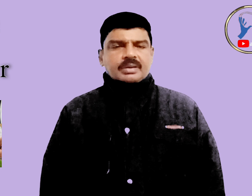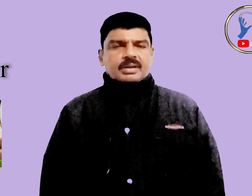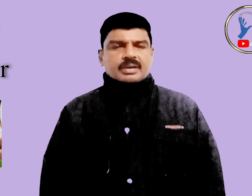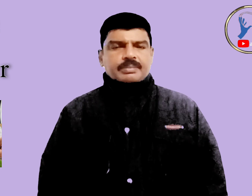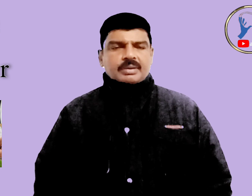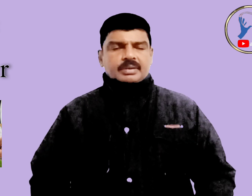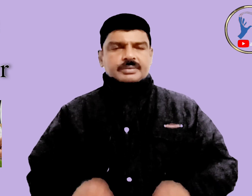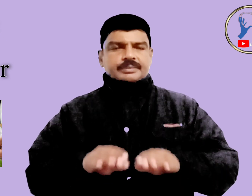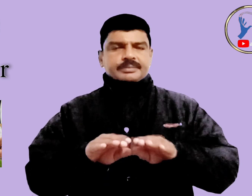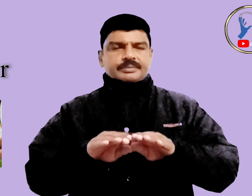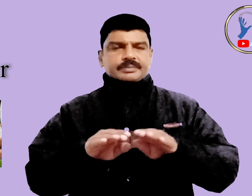ढांपना,